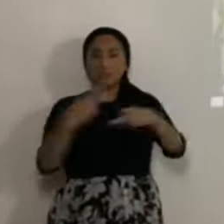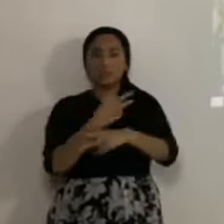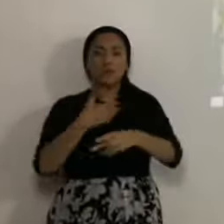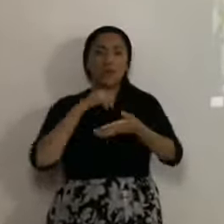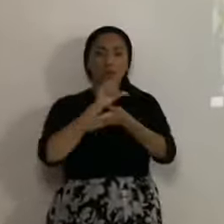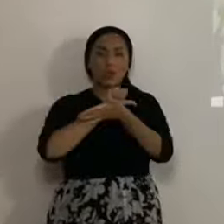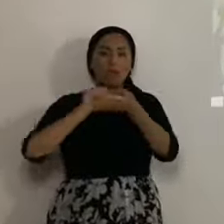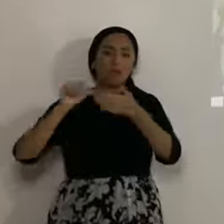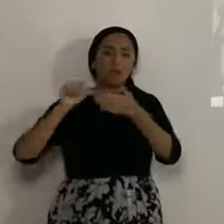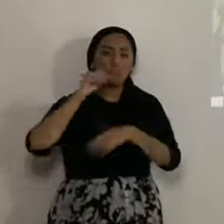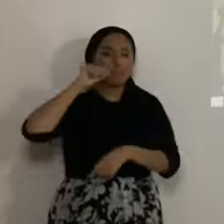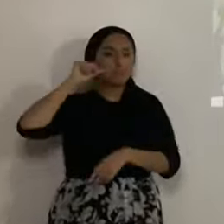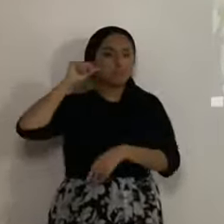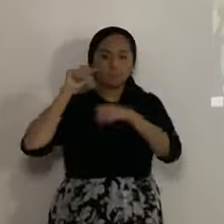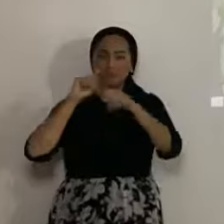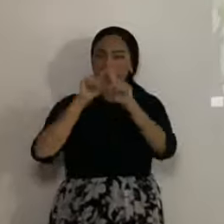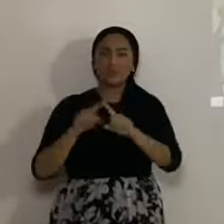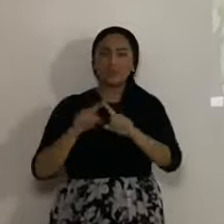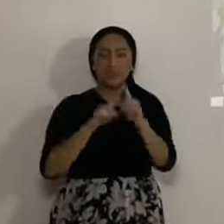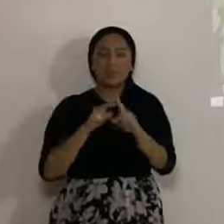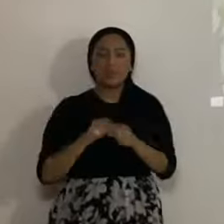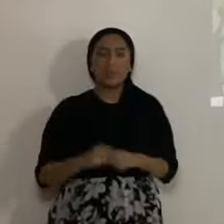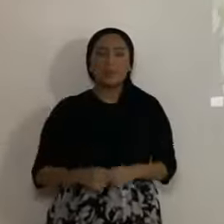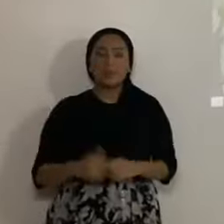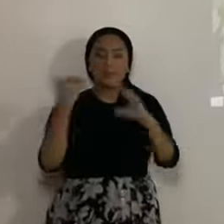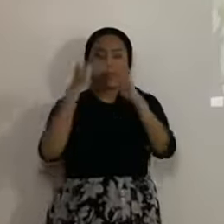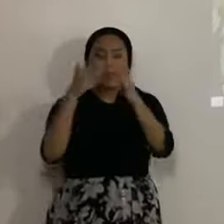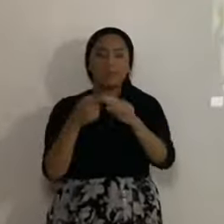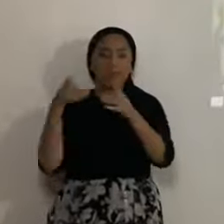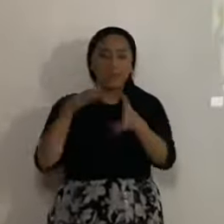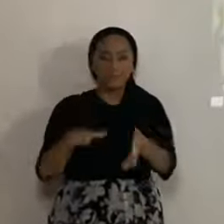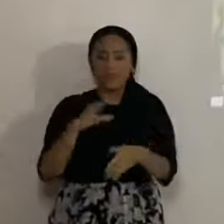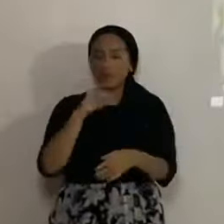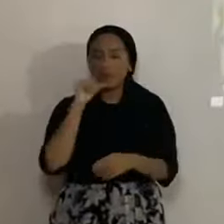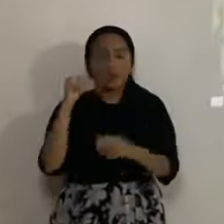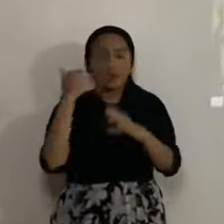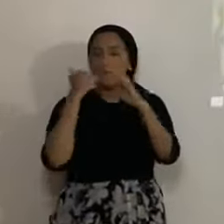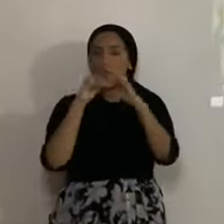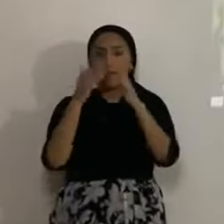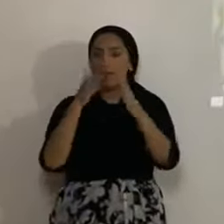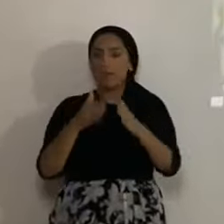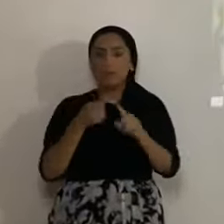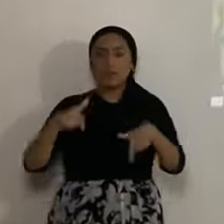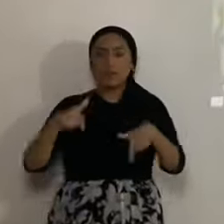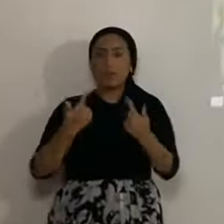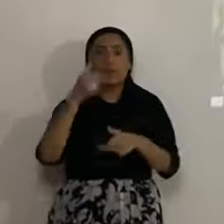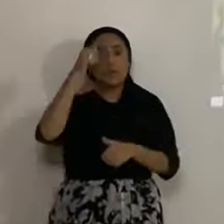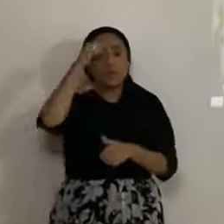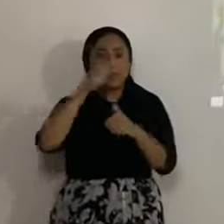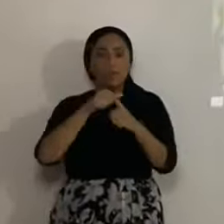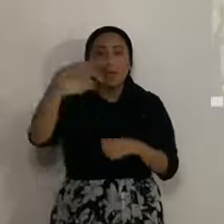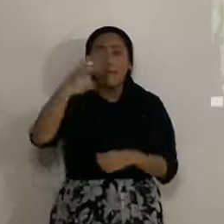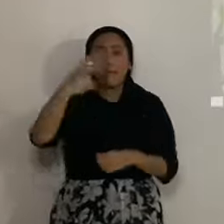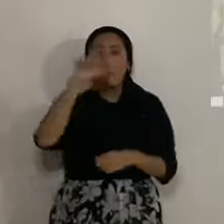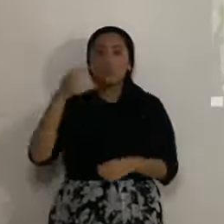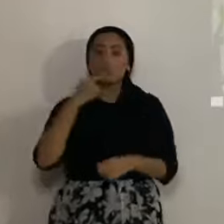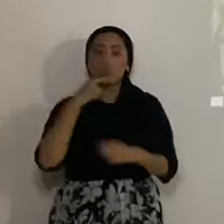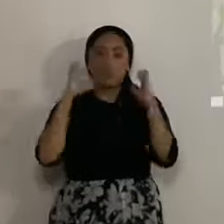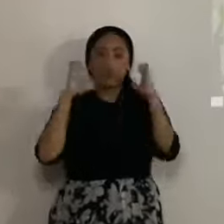cirugías en la cara y demás. Mensajeros de muerte, no son mensajeros de vida, hermanos. Recuerden lo que dijo Ram Shaul, el